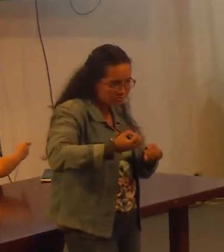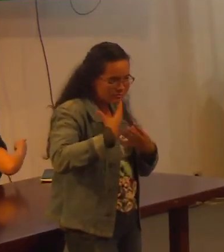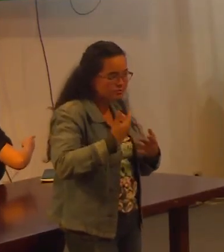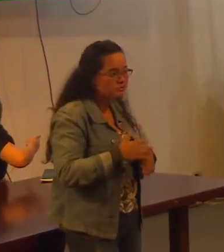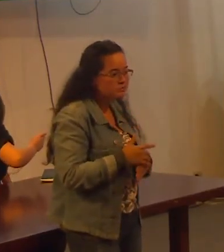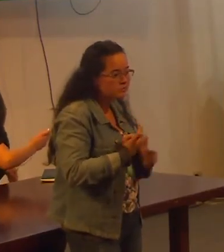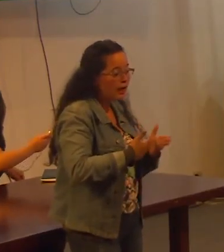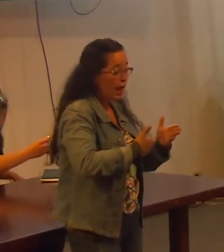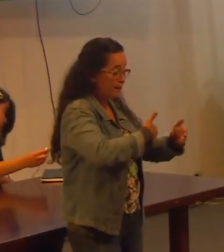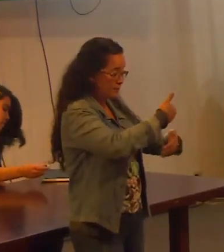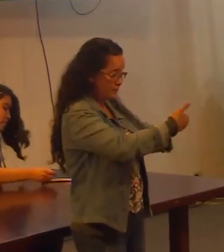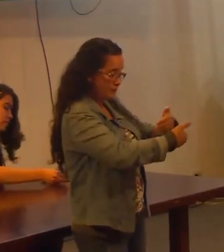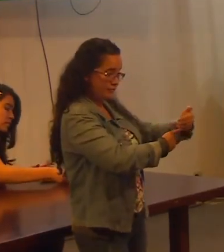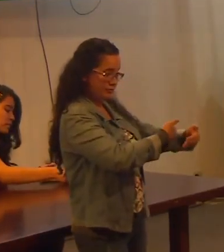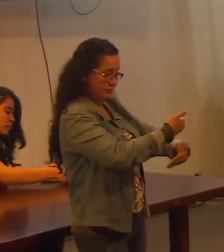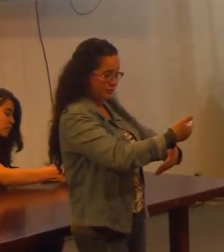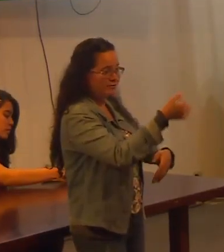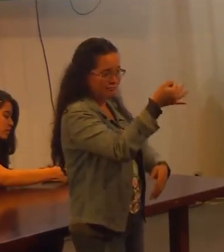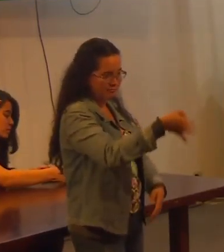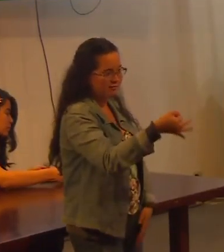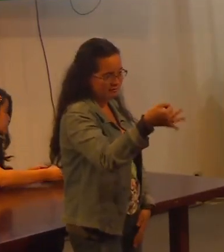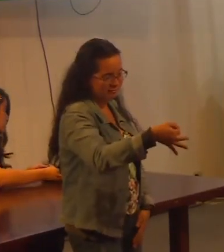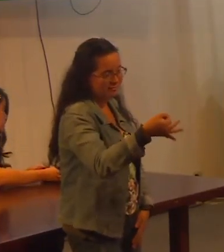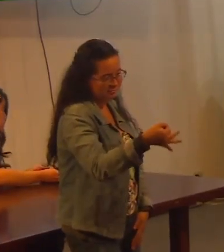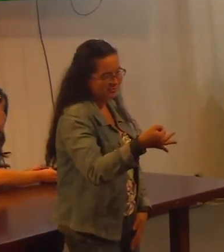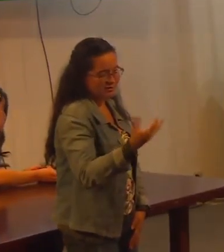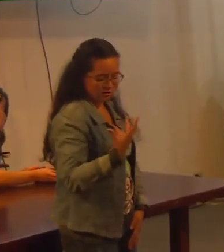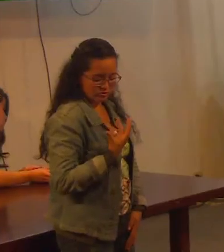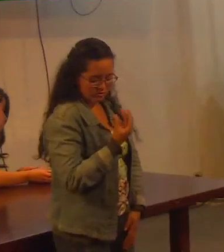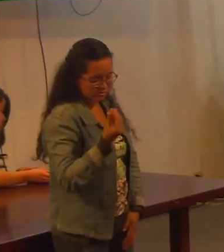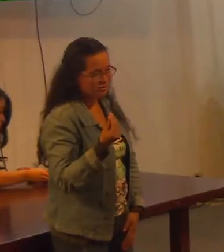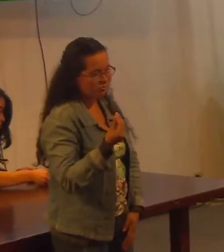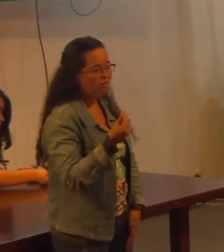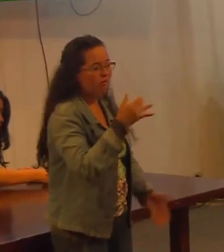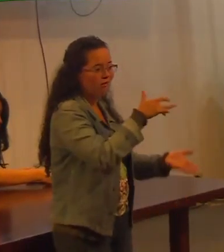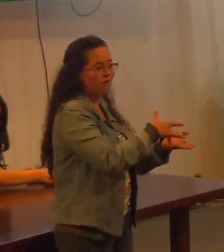este transcurso, siempre nosotras